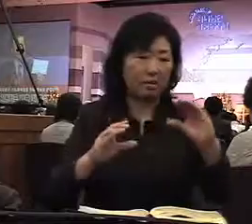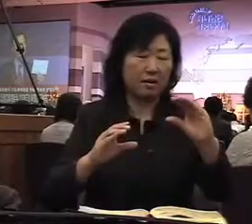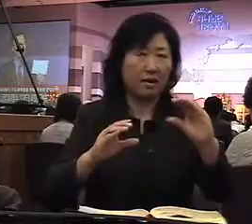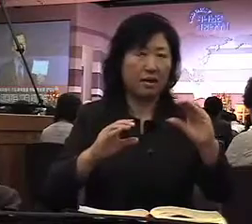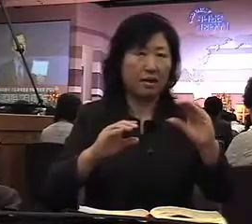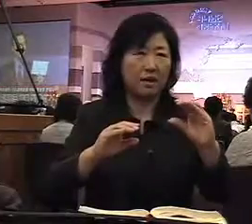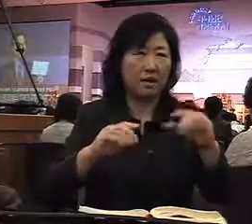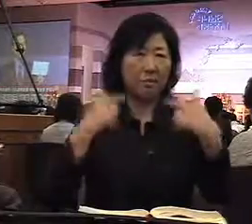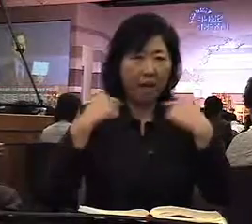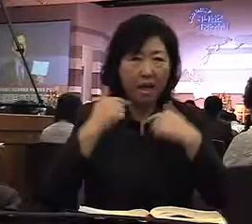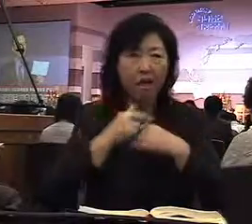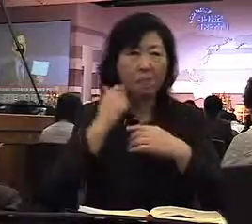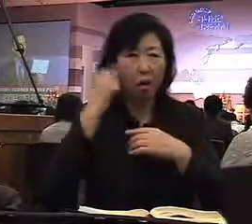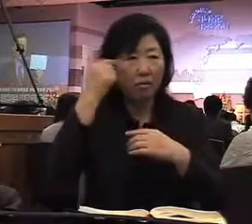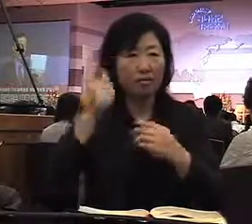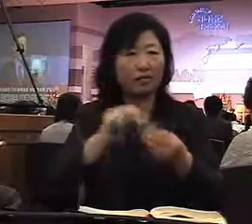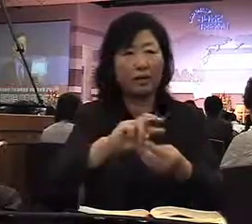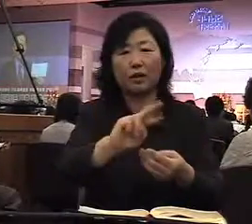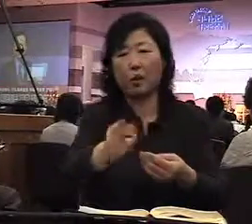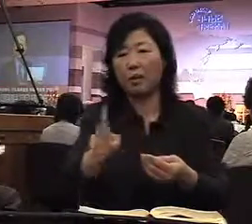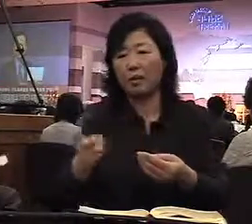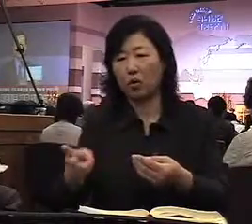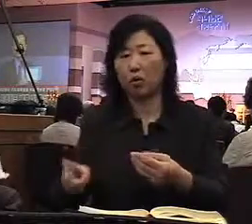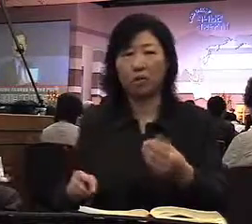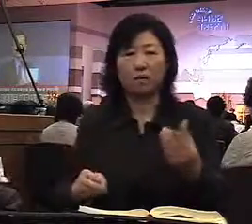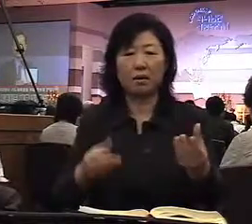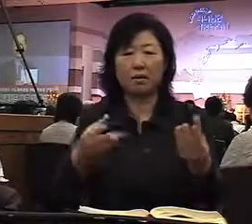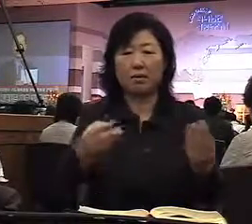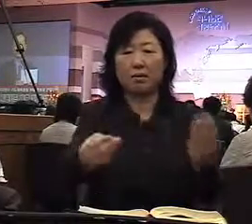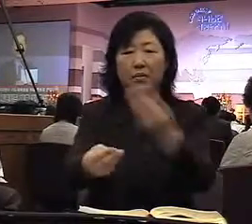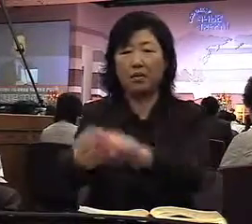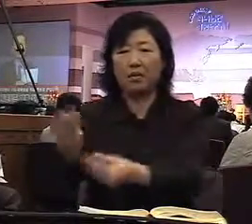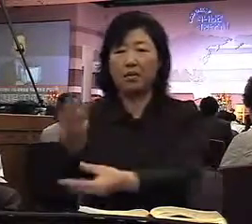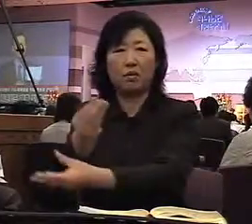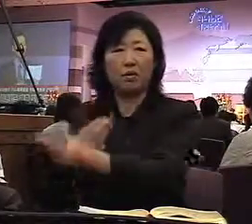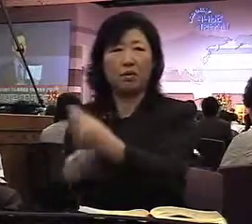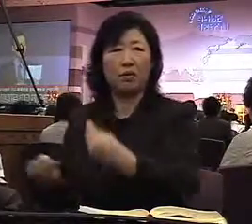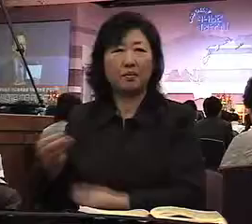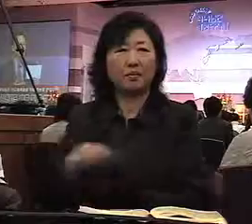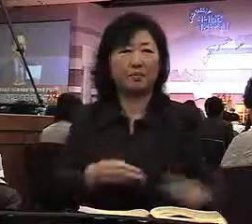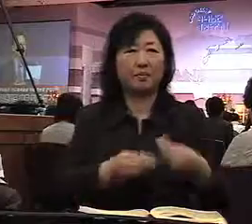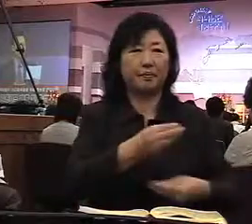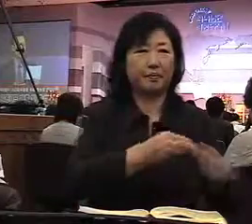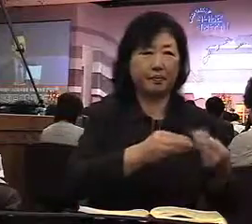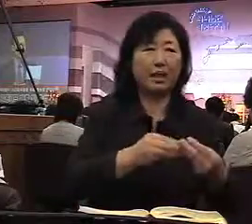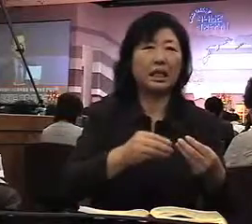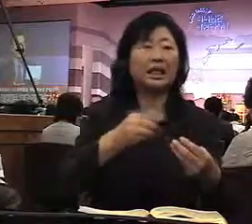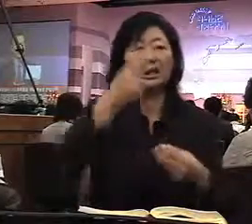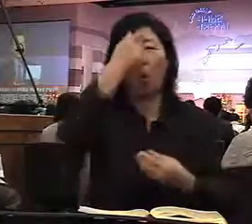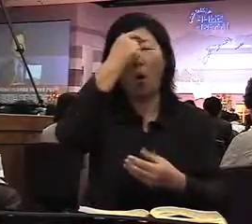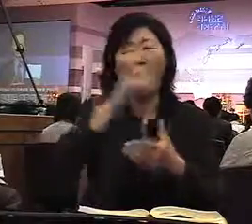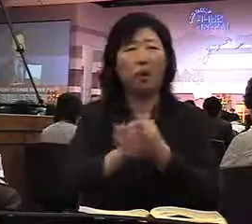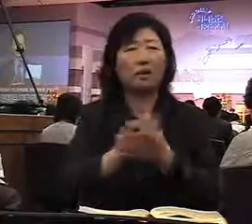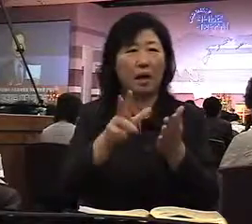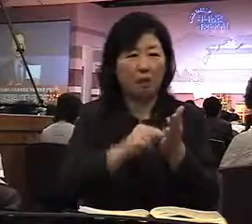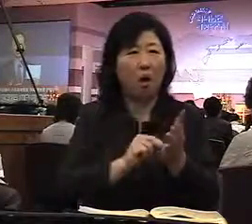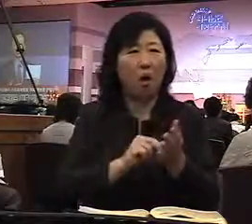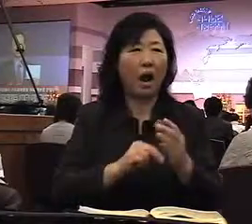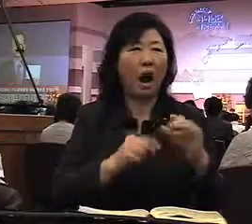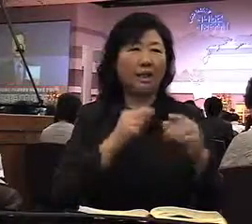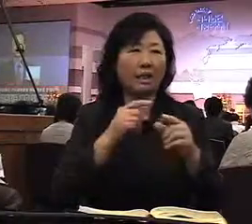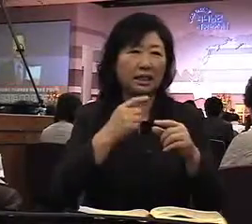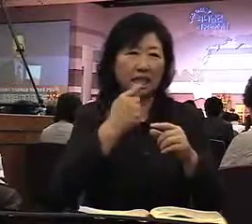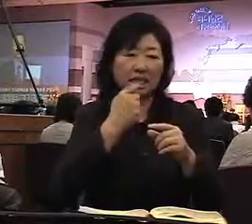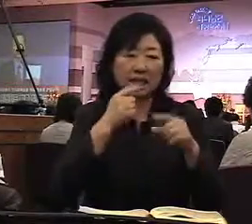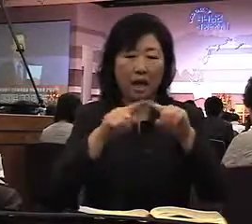매일 기도를 하게 됩니다. 여러분을 위해서 기도할 수 있는 기회가 되고요. 또한 이걸 씀으로써 우리가 그만큼 더욱더